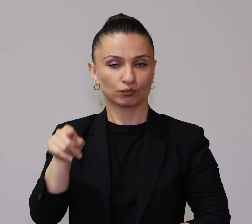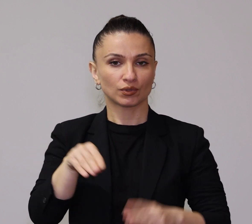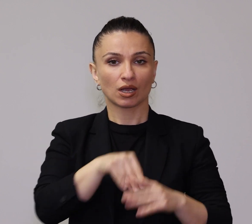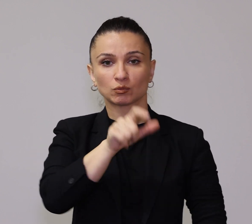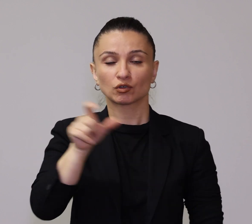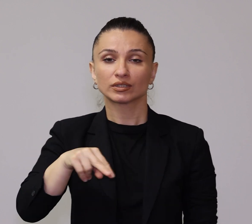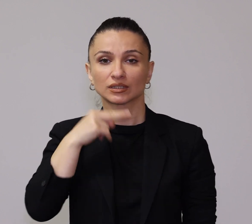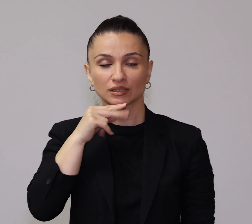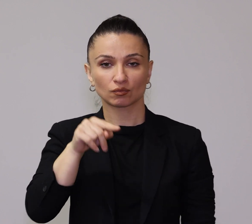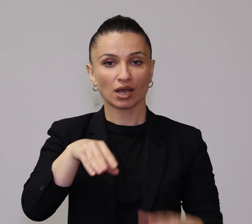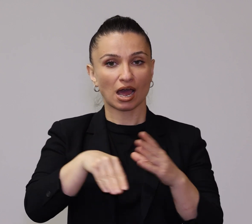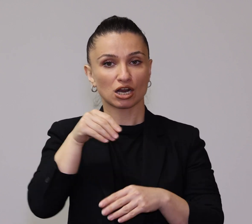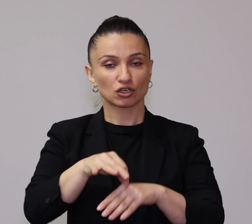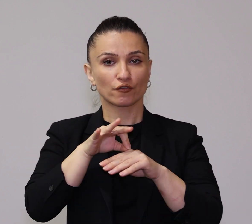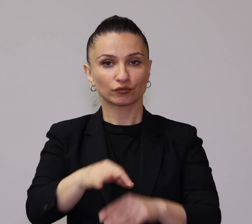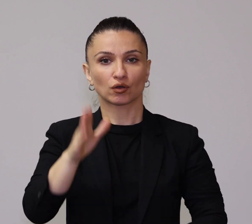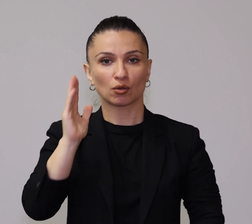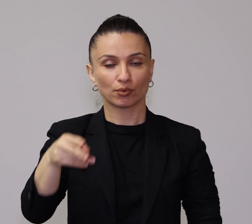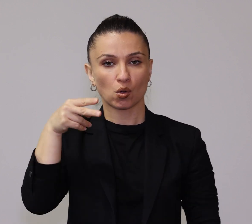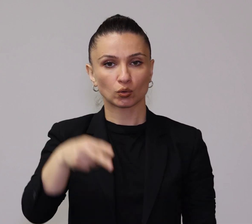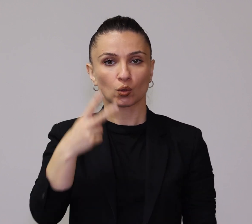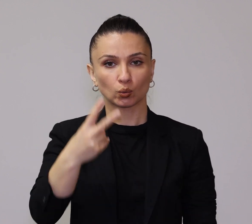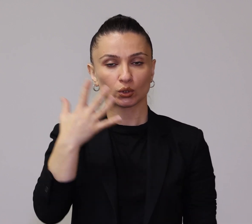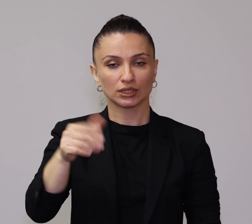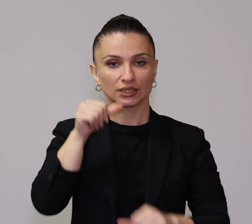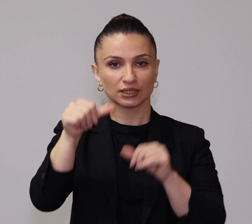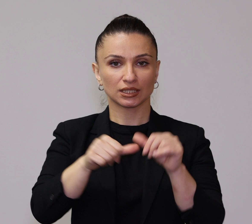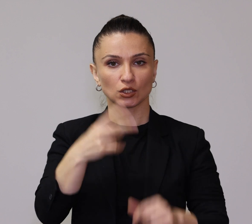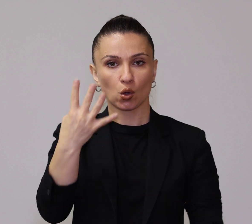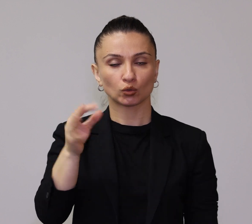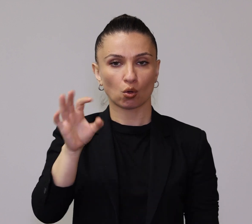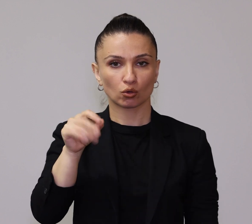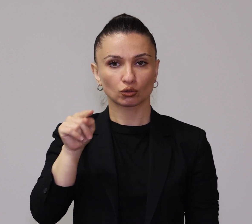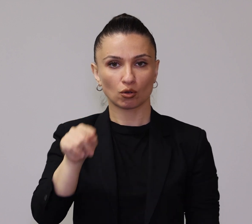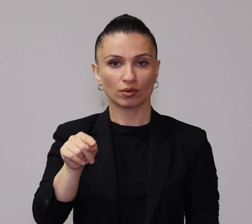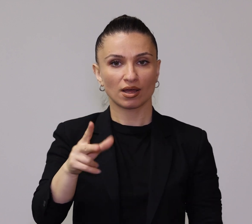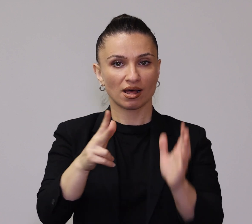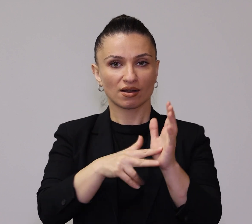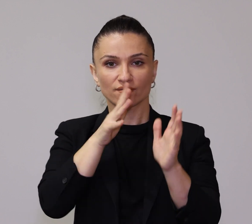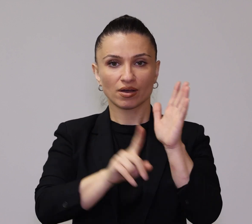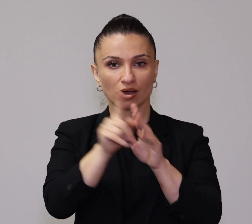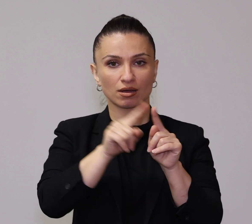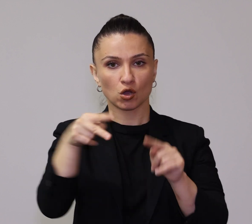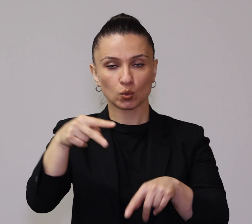საყურადღებოდ. კენჭისყრა იმართება 2025 წლის 4 ოქტომბერს 8 საათიდან 20 საათამდე.